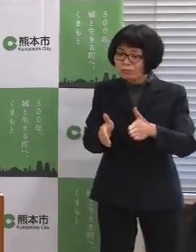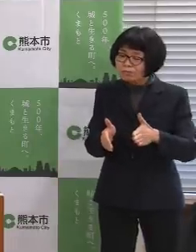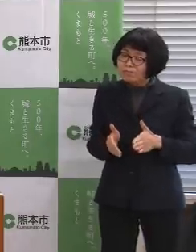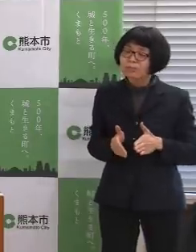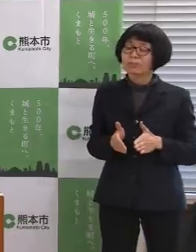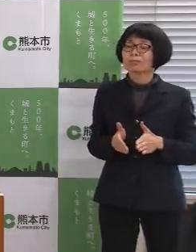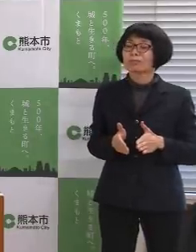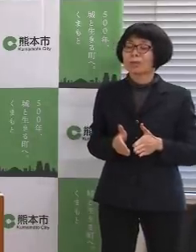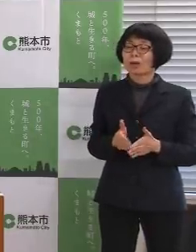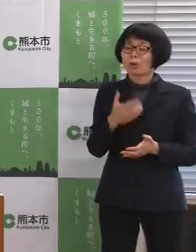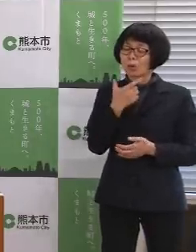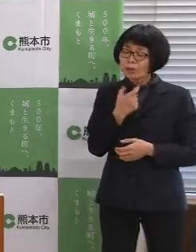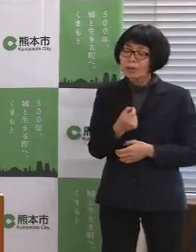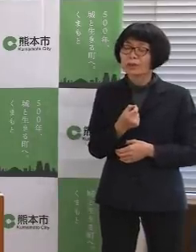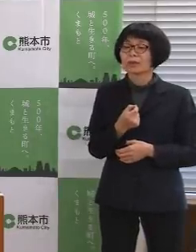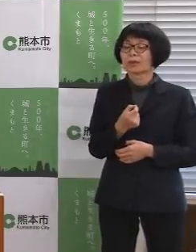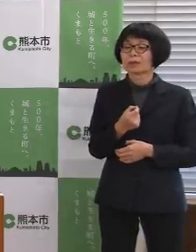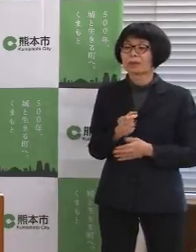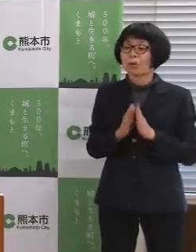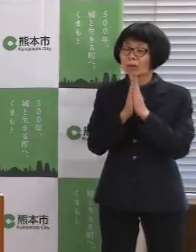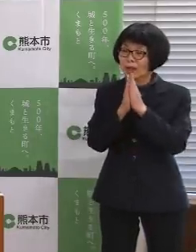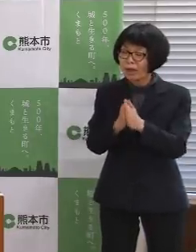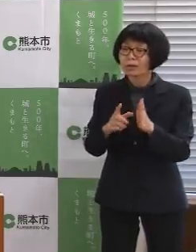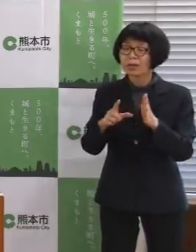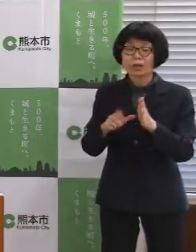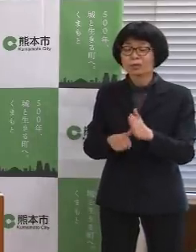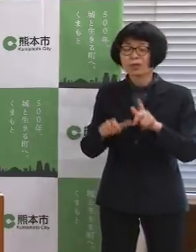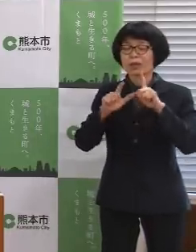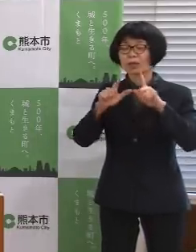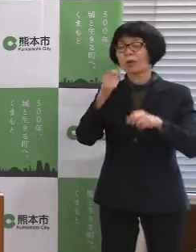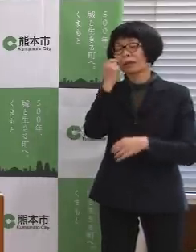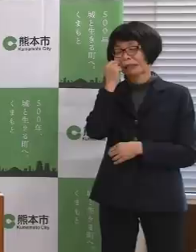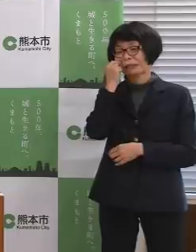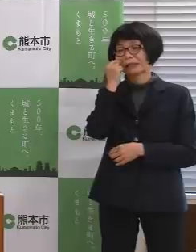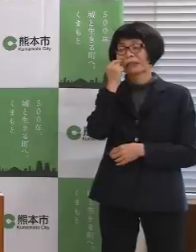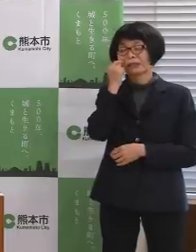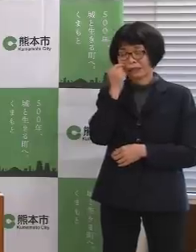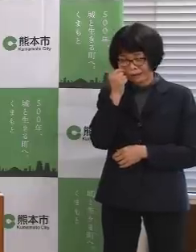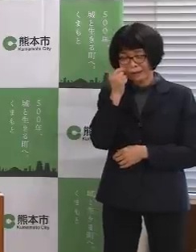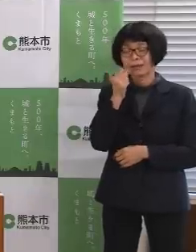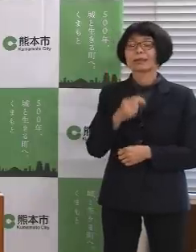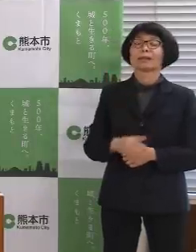階ではですね、控えさせていただくべきだというふうに考えております。